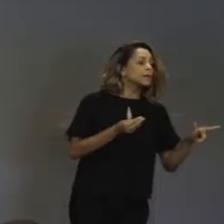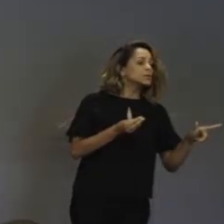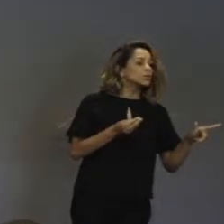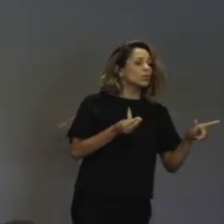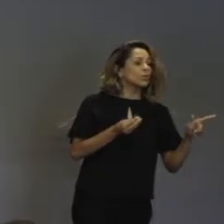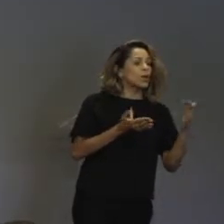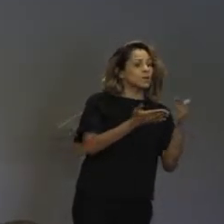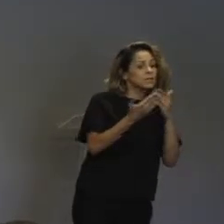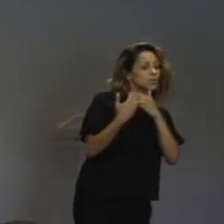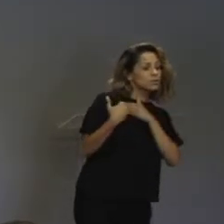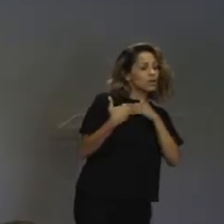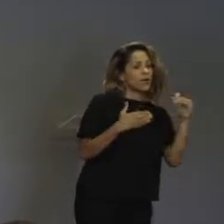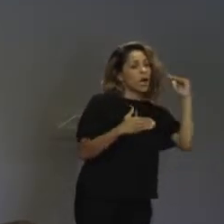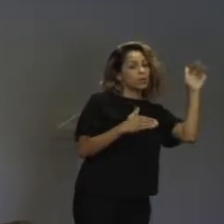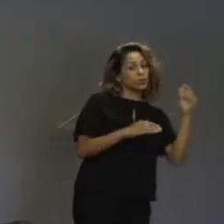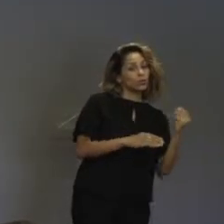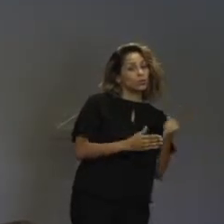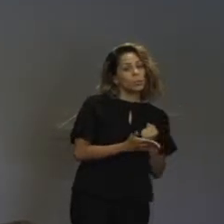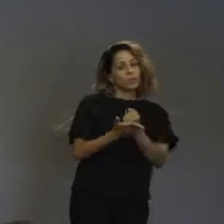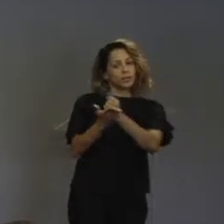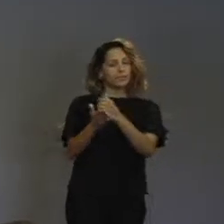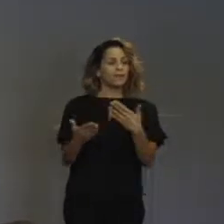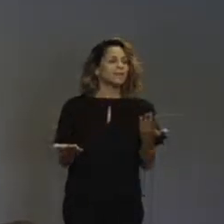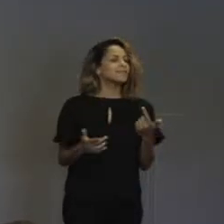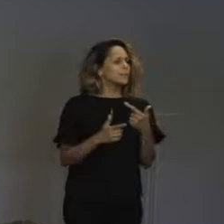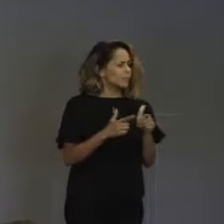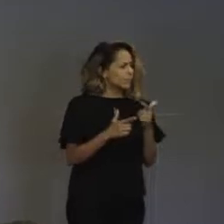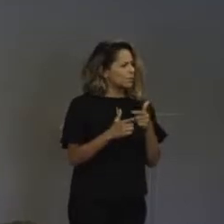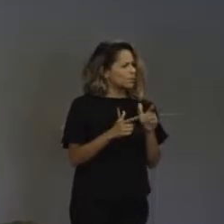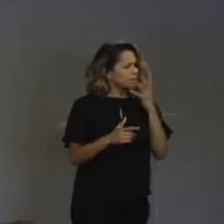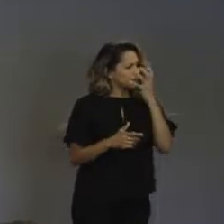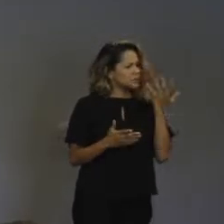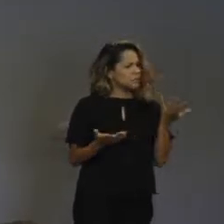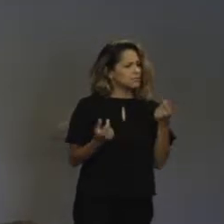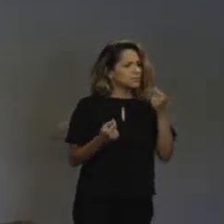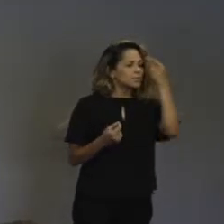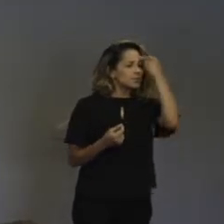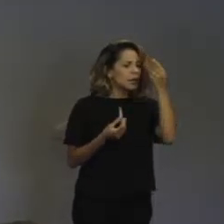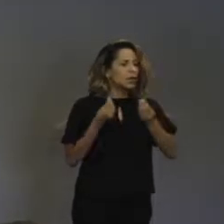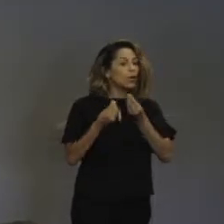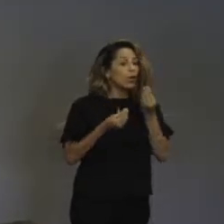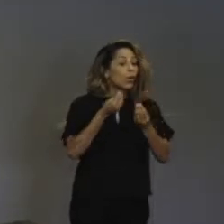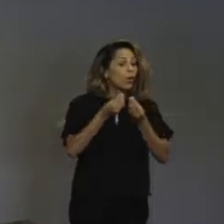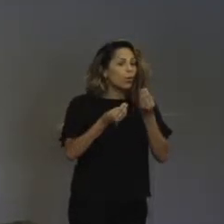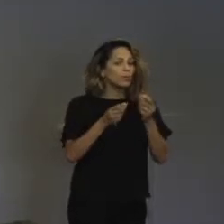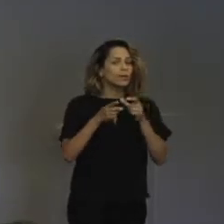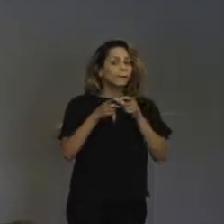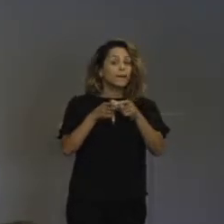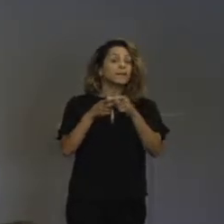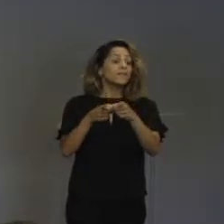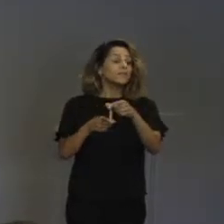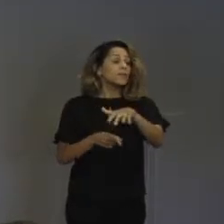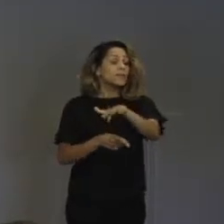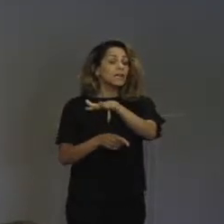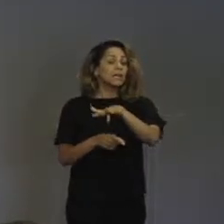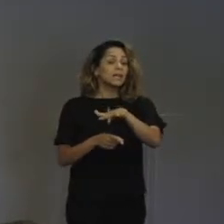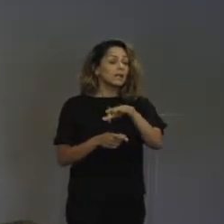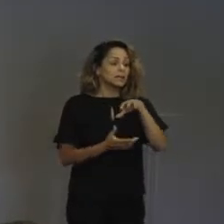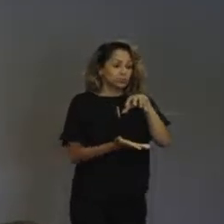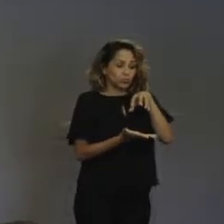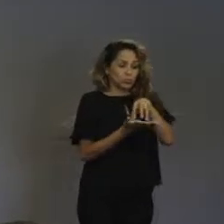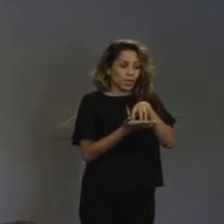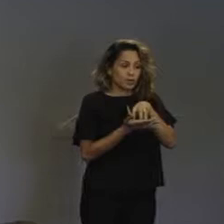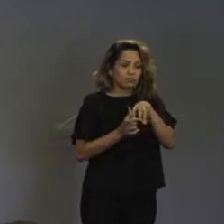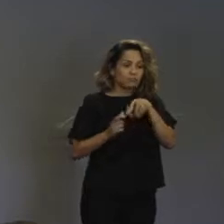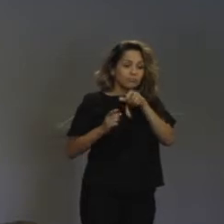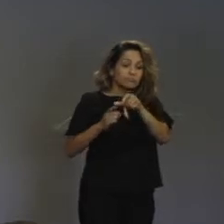esse é um dos grandes problemas que a gente tem da educação, como que a gente consegue levar para a periferia um monte de coisa legal que a gente está discutindo na escola pública,